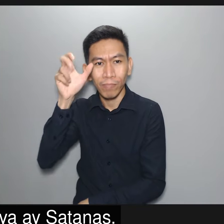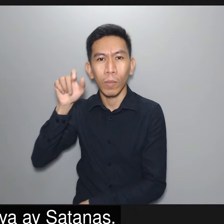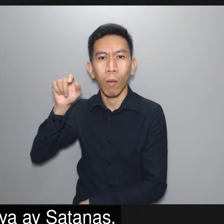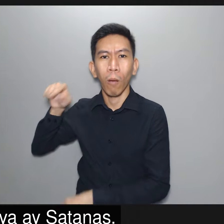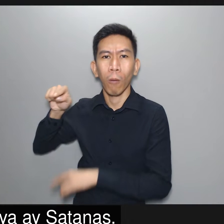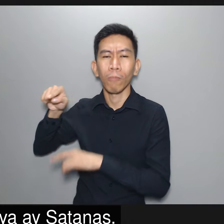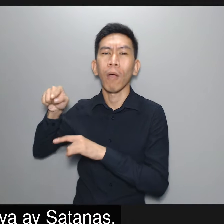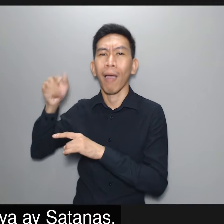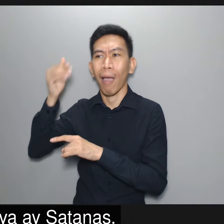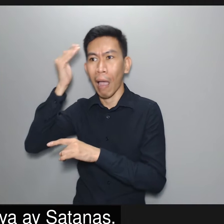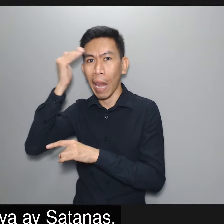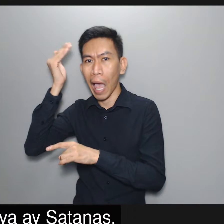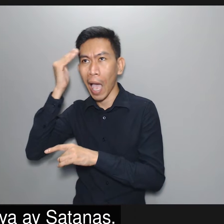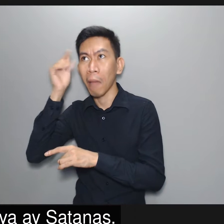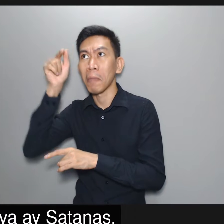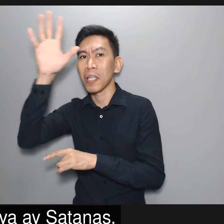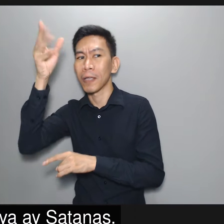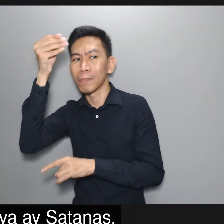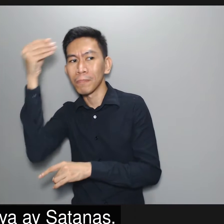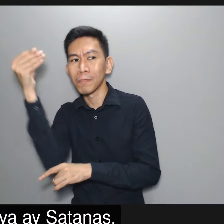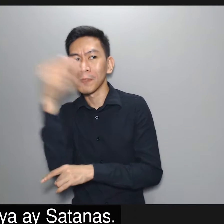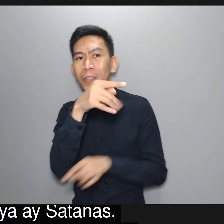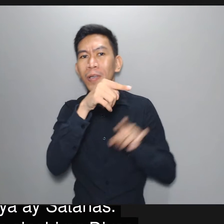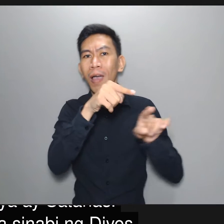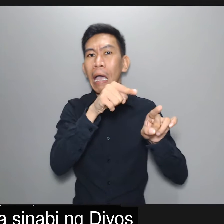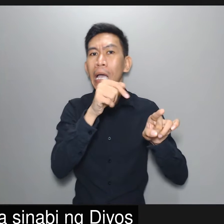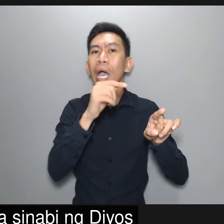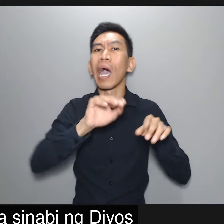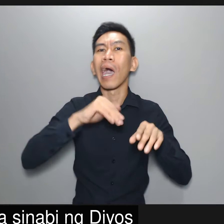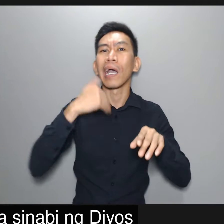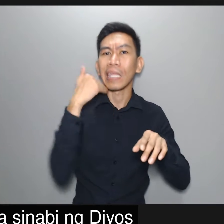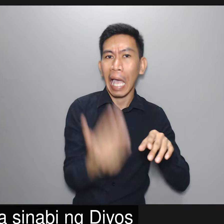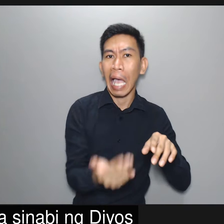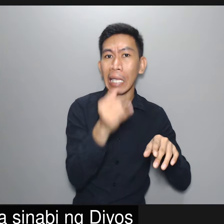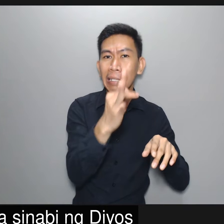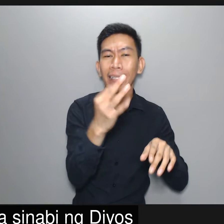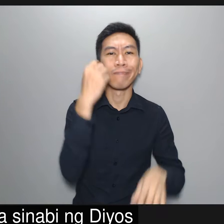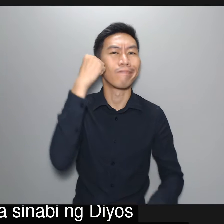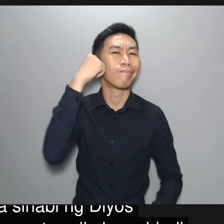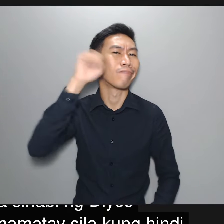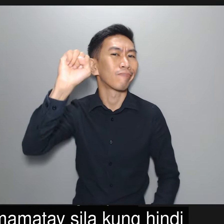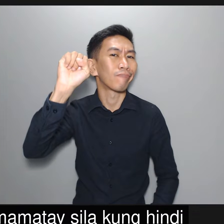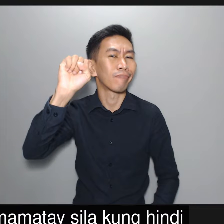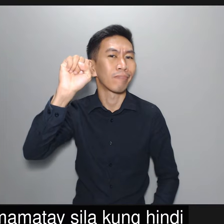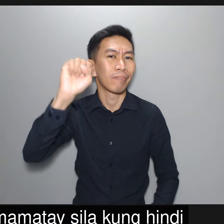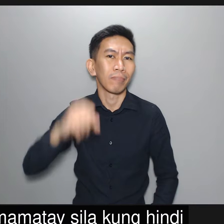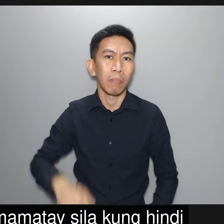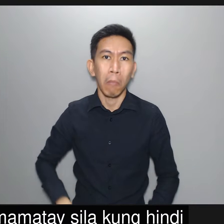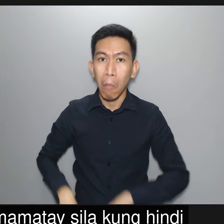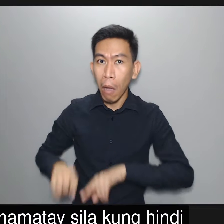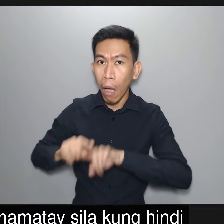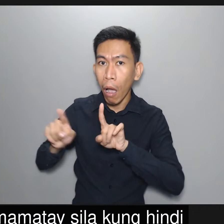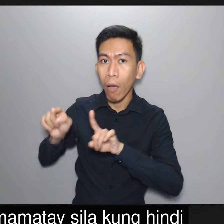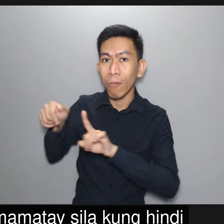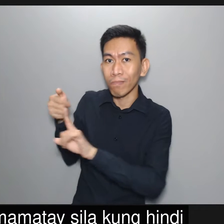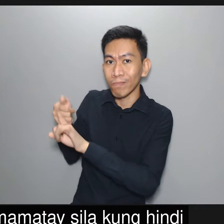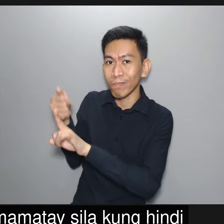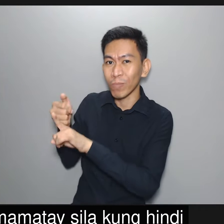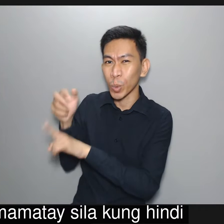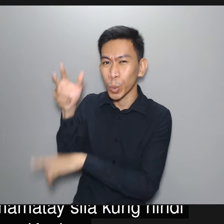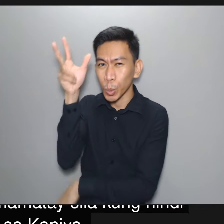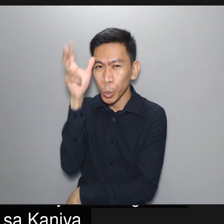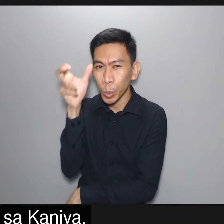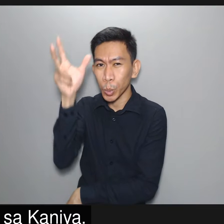Diyos kina Adan at Eva na mamamatay sila kung hindi sila susunod sa kanya. Ngunit sinabi ni